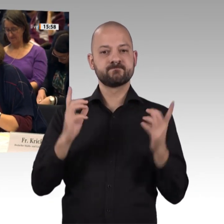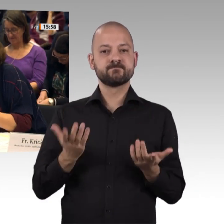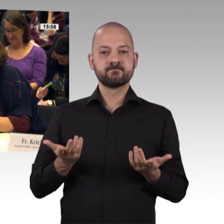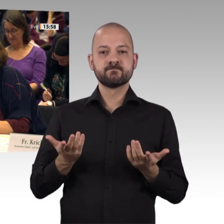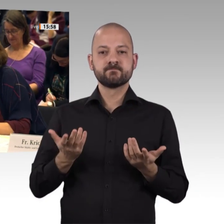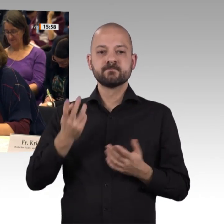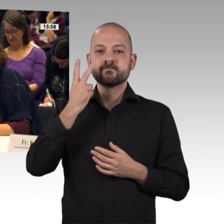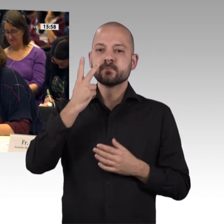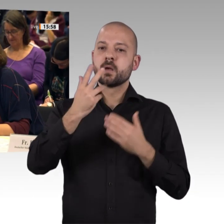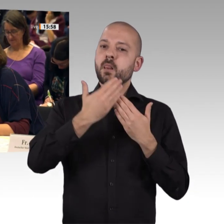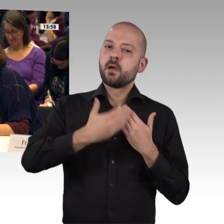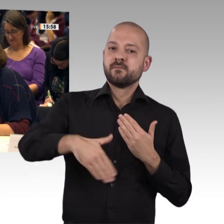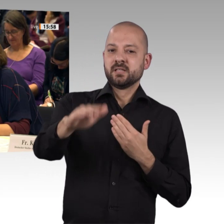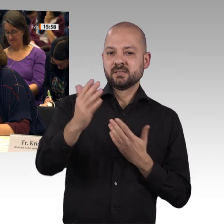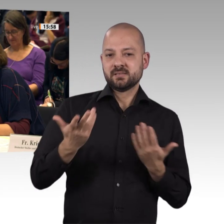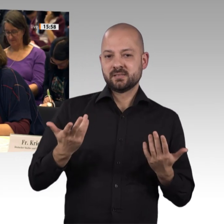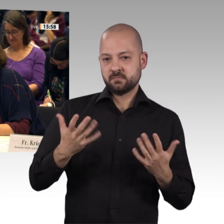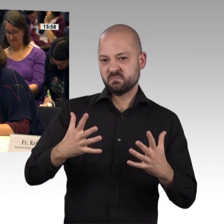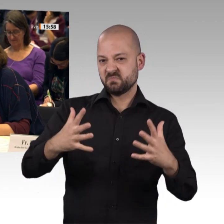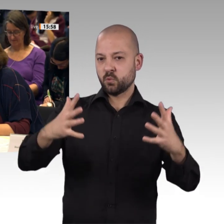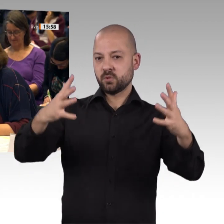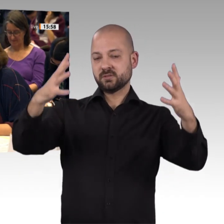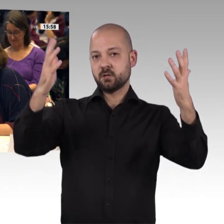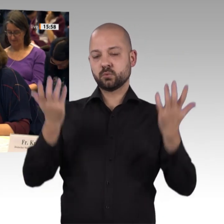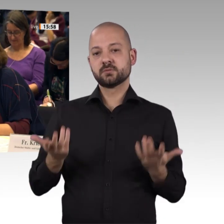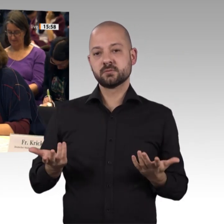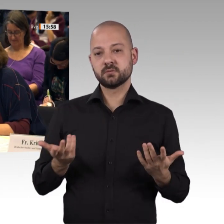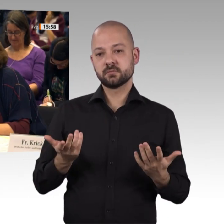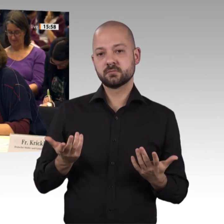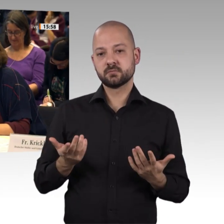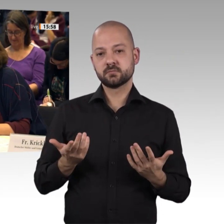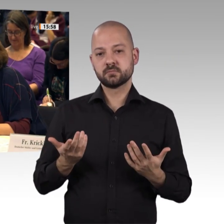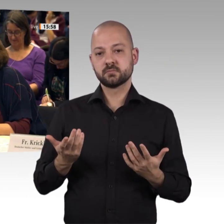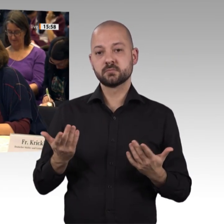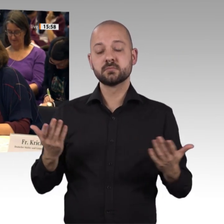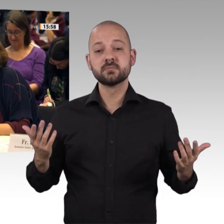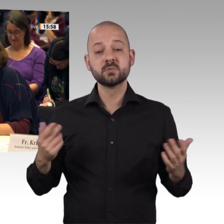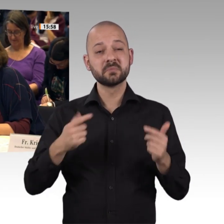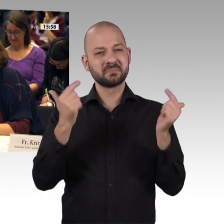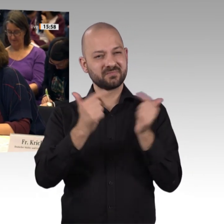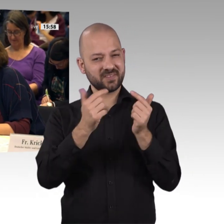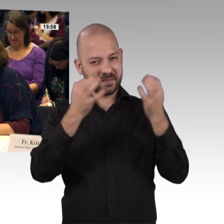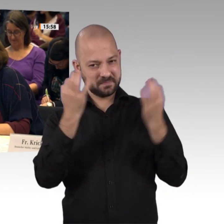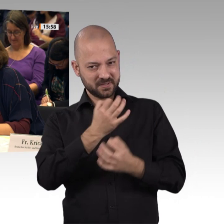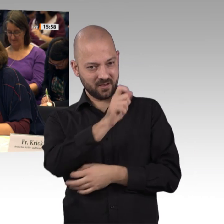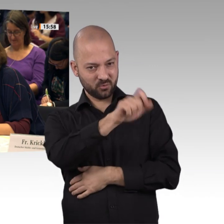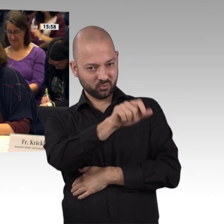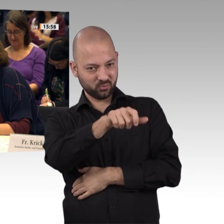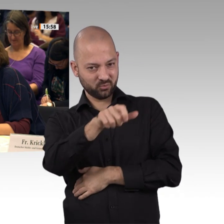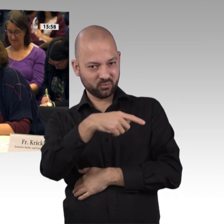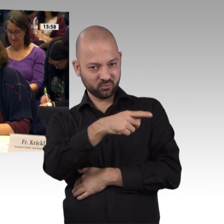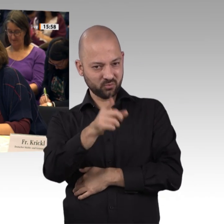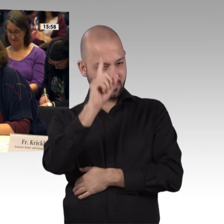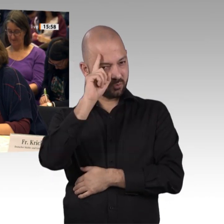Jahr 2023 hinausschauen, unserer Meinung nach. Zweitens, natürlich wird das Nachfrageverhalten sich